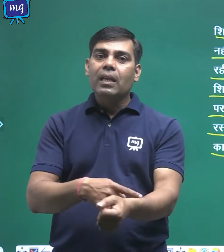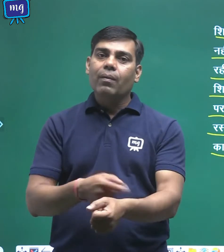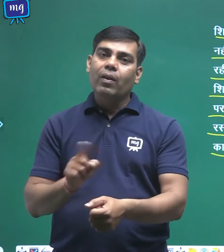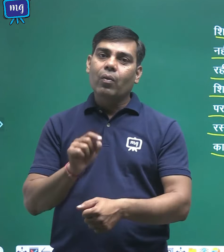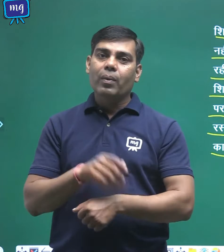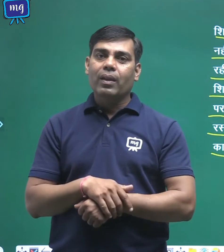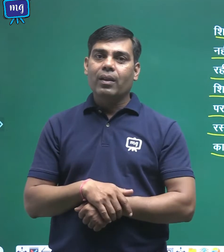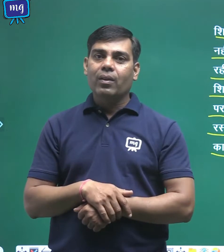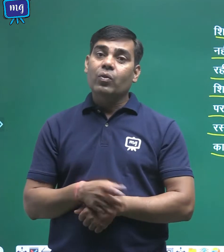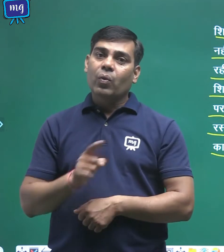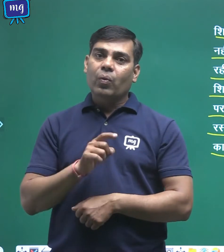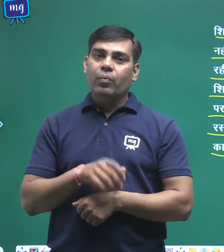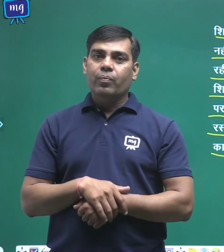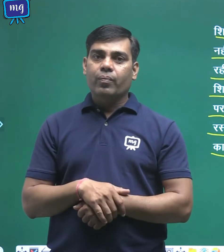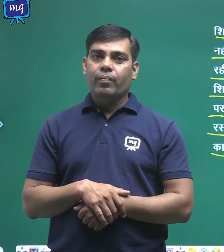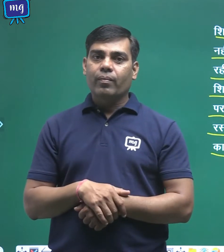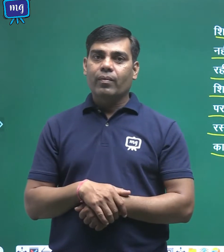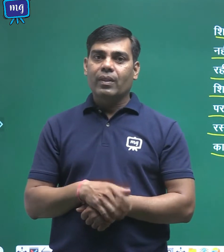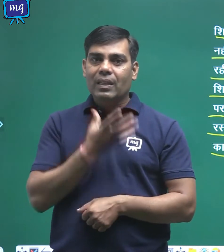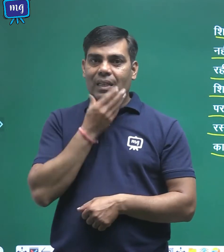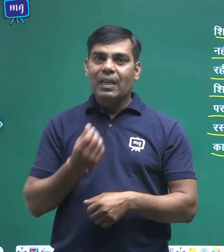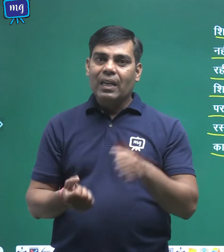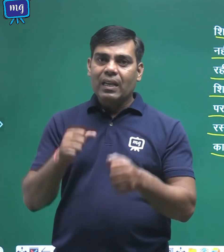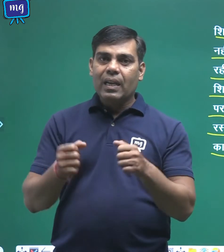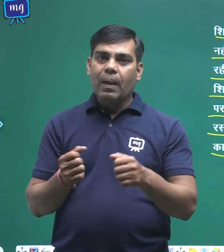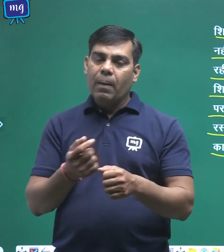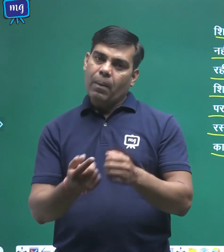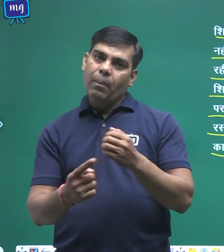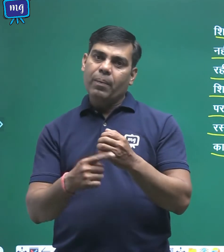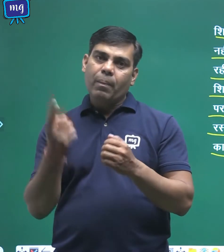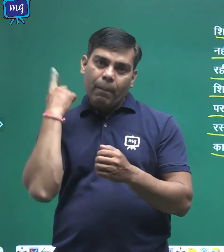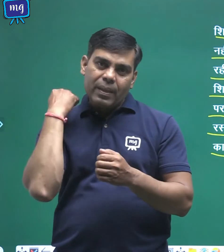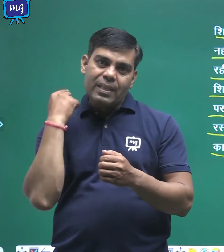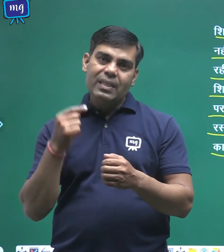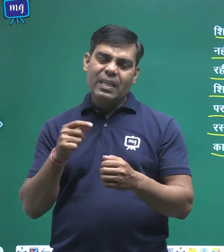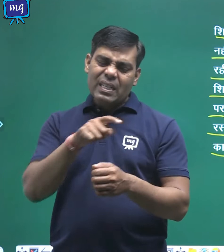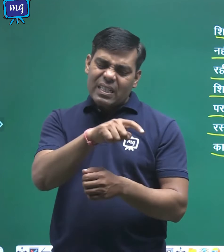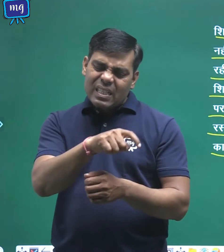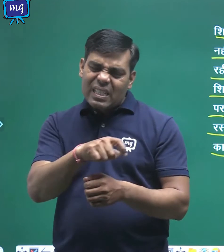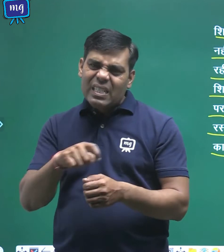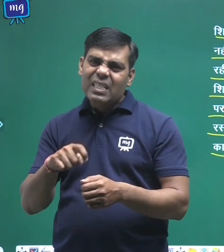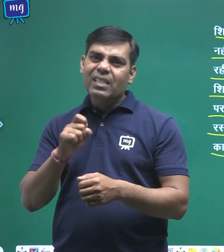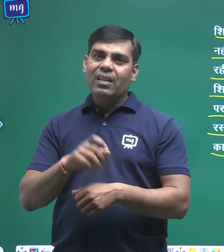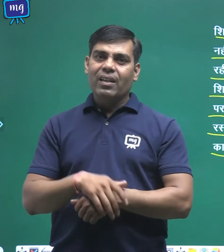भी, जो ट्रक के पीछे से घसीटे जा रहे हैं।